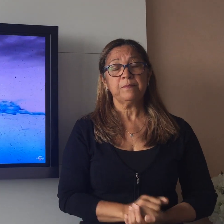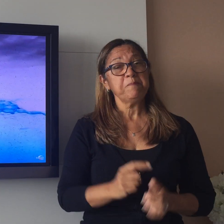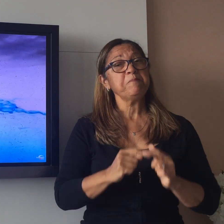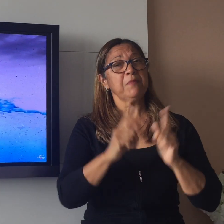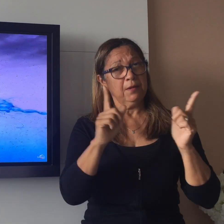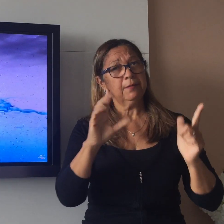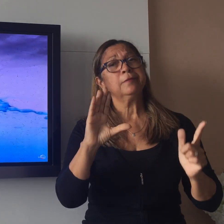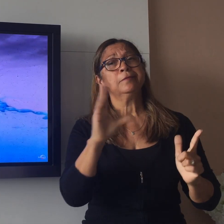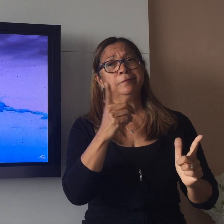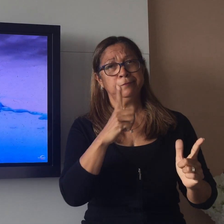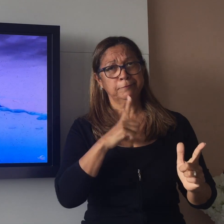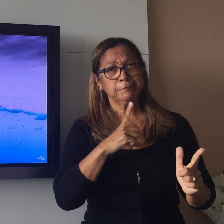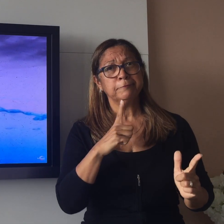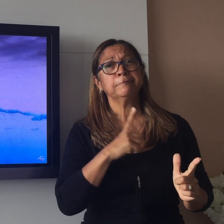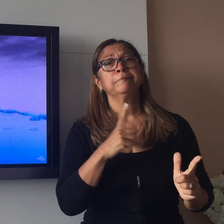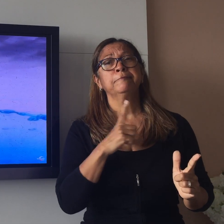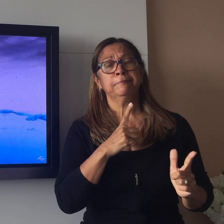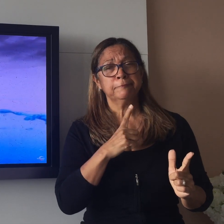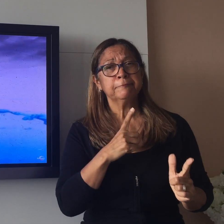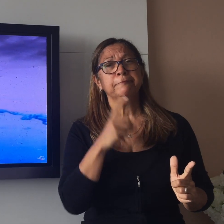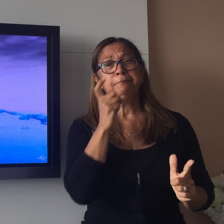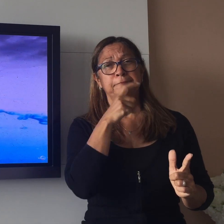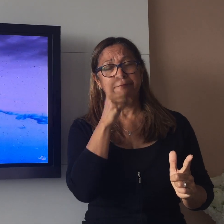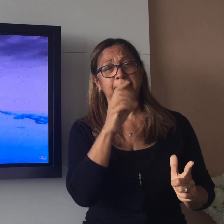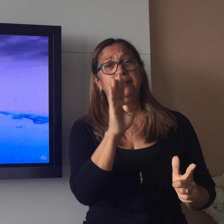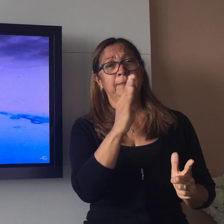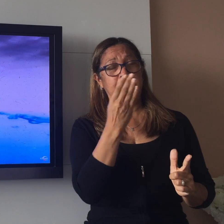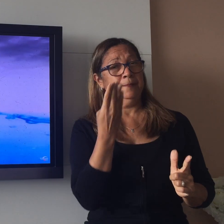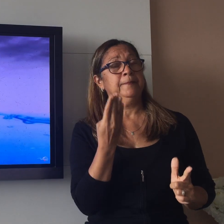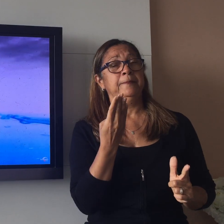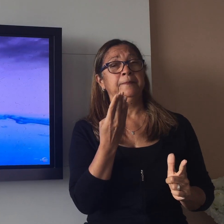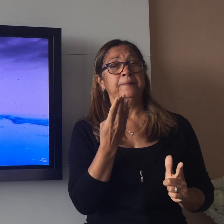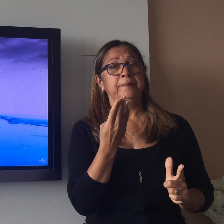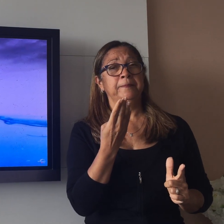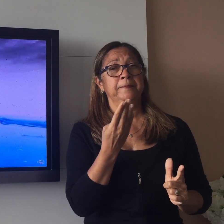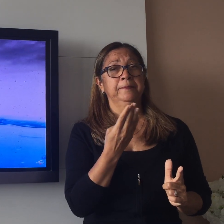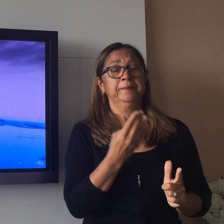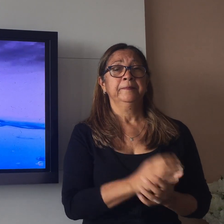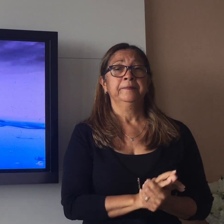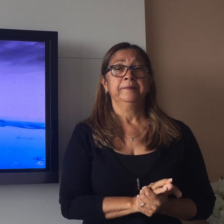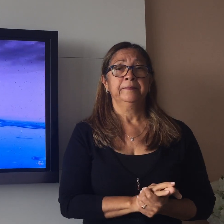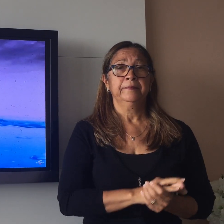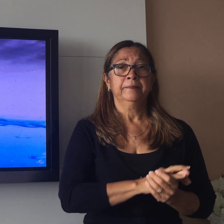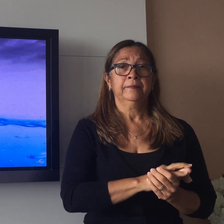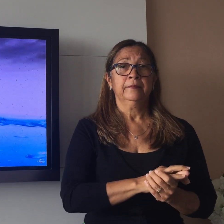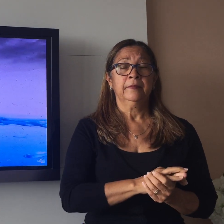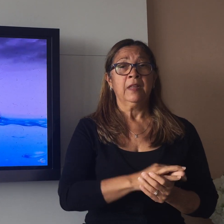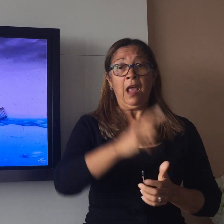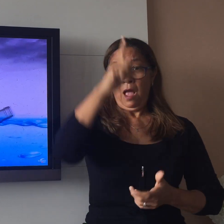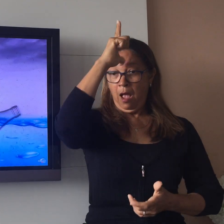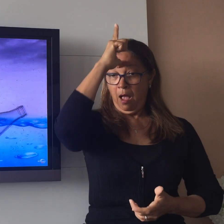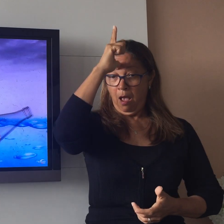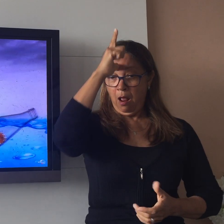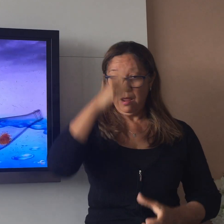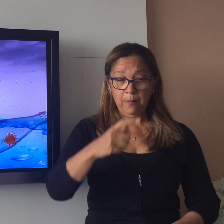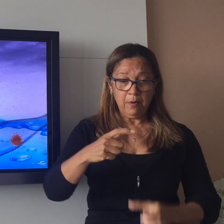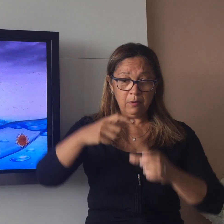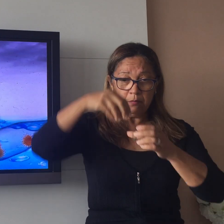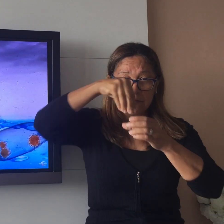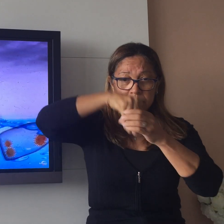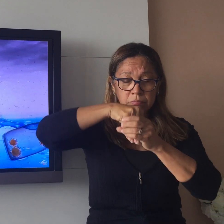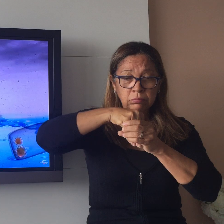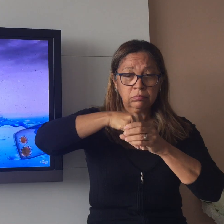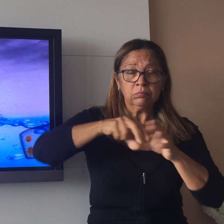Mas é claro que existem teorias da conspiração que dizem o contrário. Foram os alemães que engarrafaram